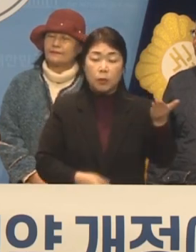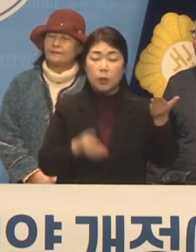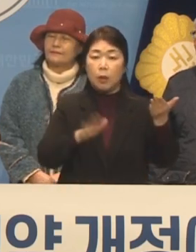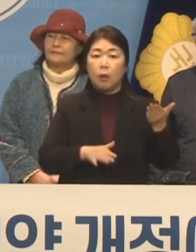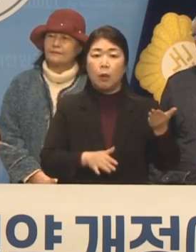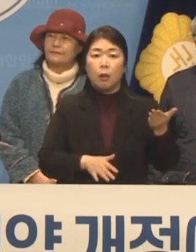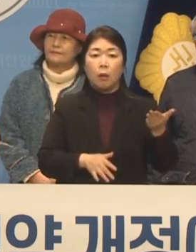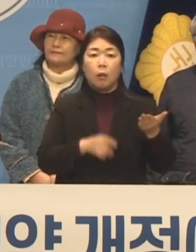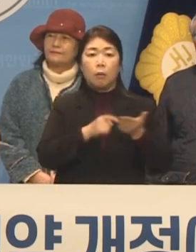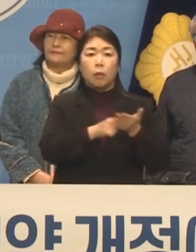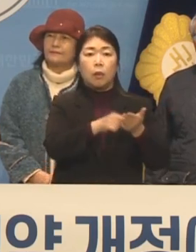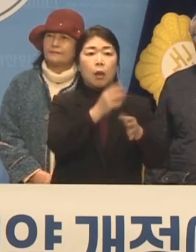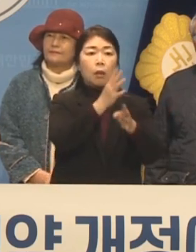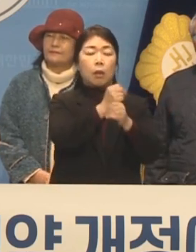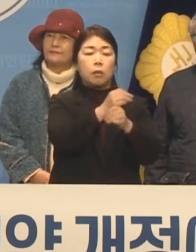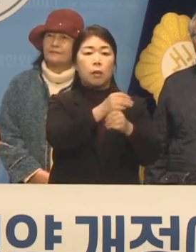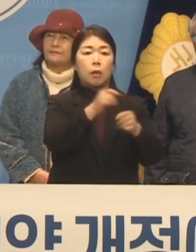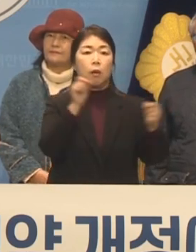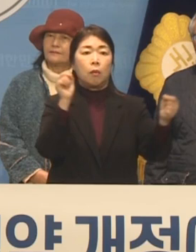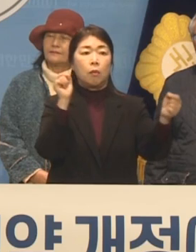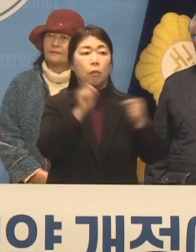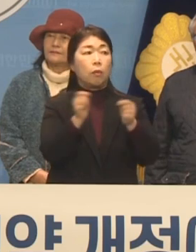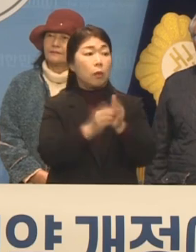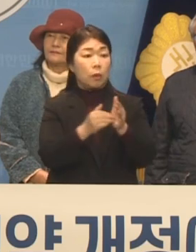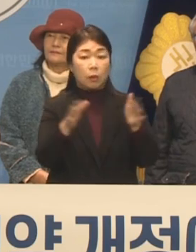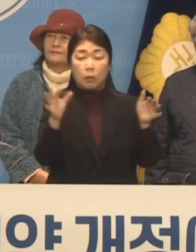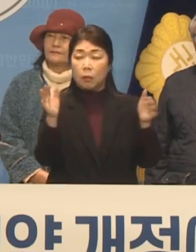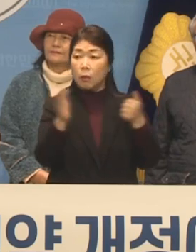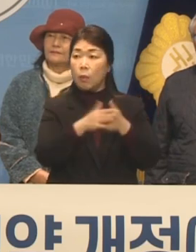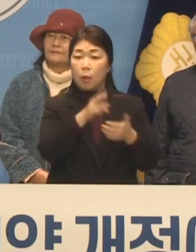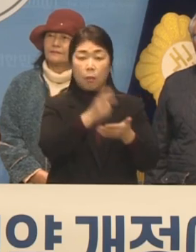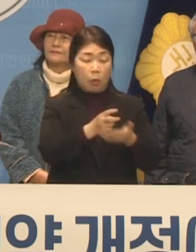만료로 폐기를 앞두고 있습니다.